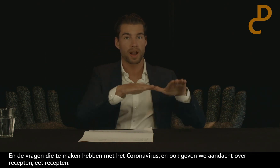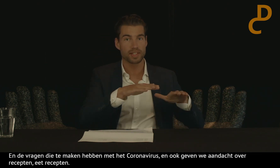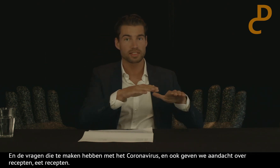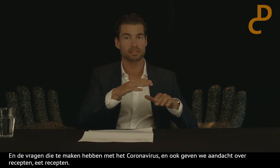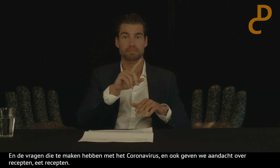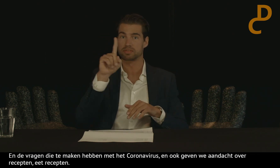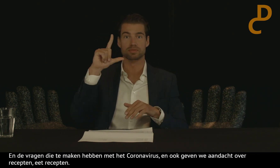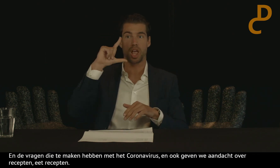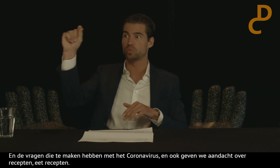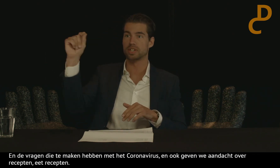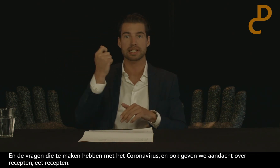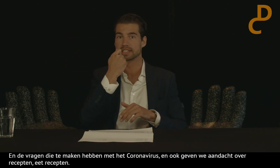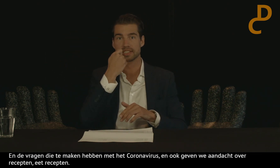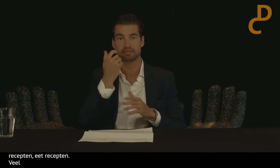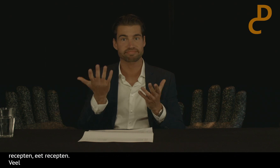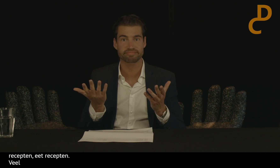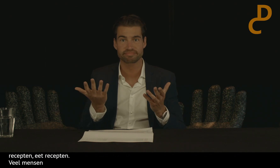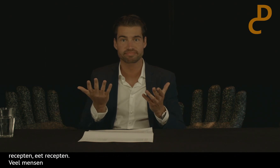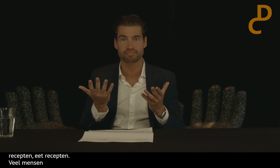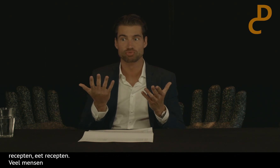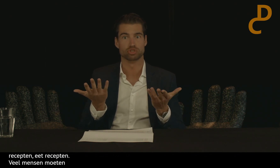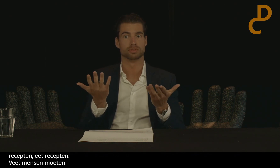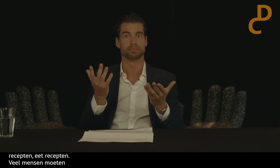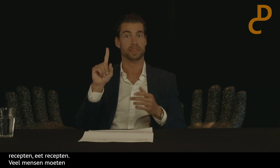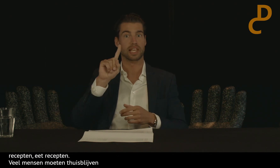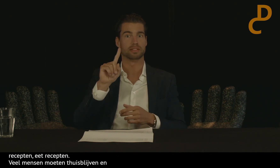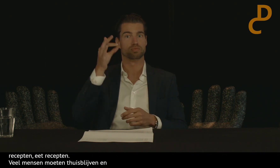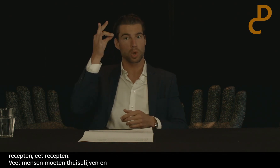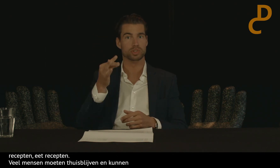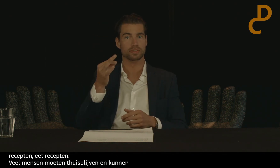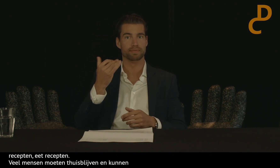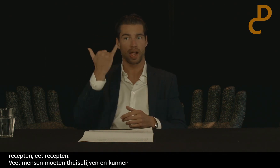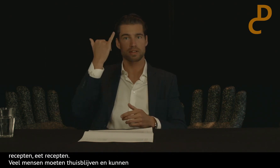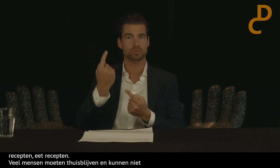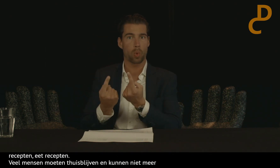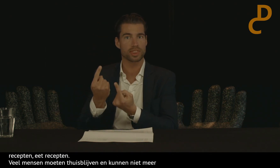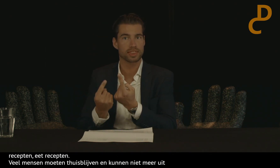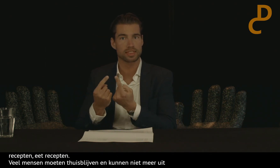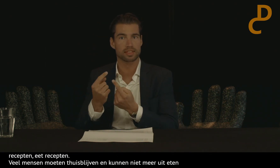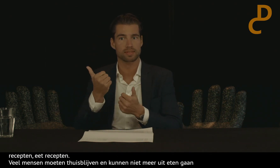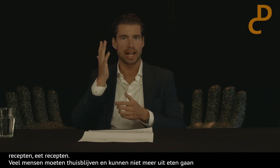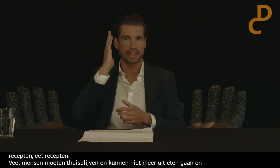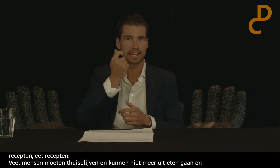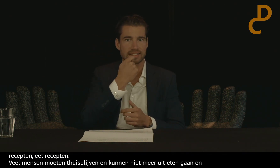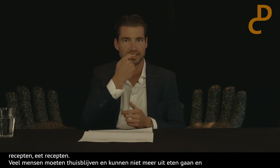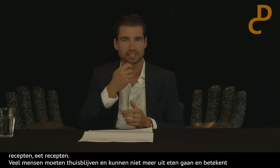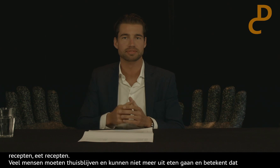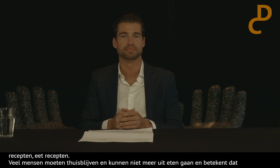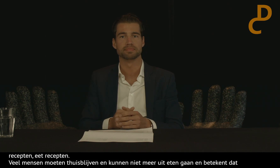Want veel mensen moeten thuis blijven, kunnen niet meer uit eten gaan. Dus betekent dat, ja, dat je thuis nu heel veel moet koken, lekker